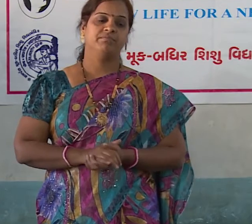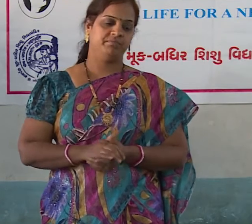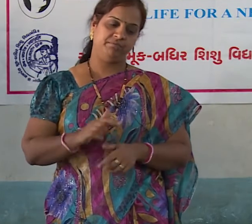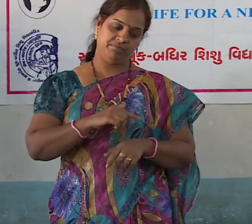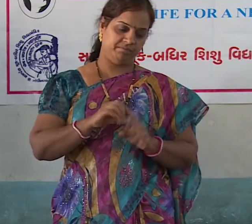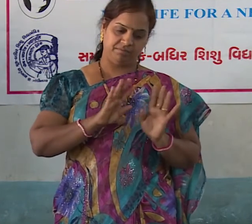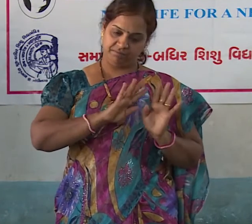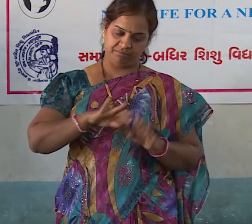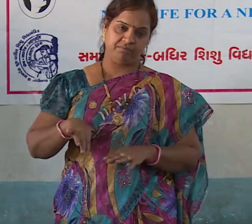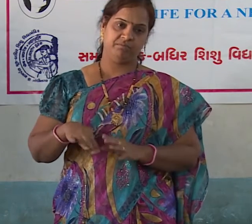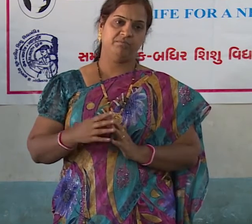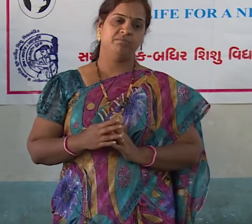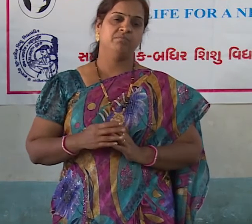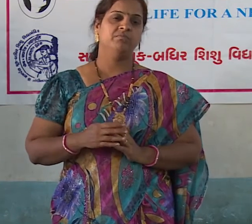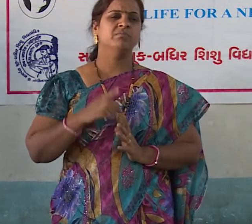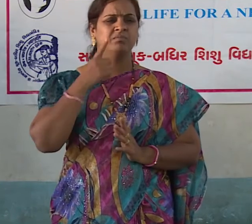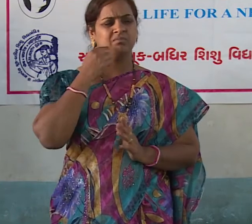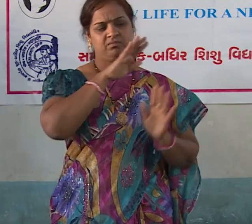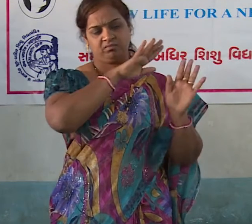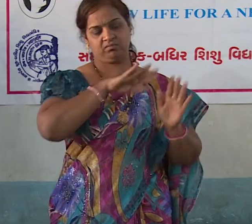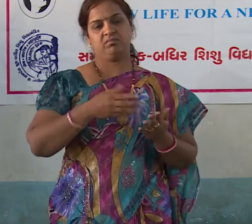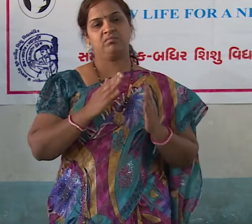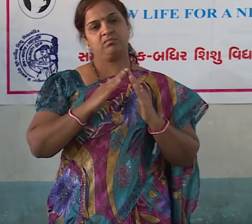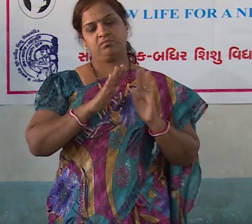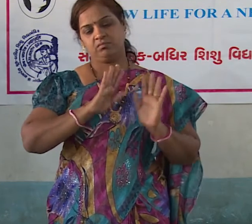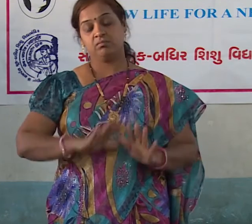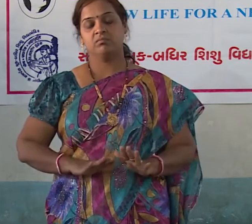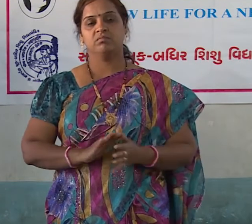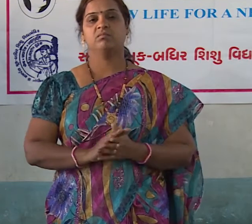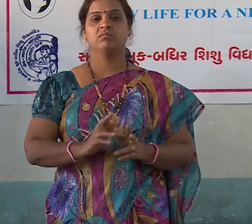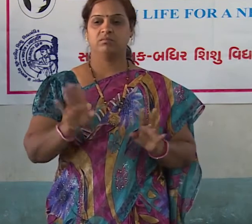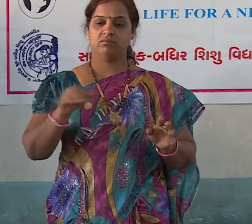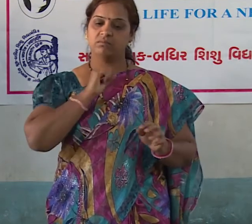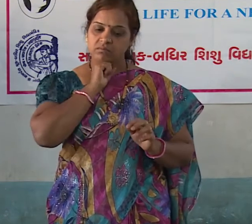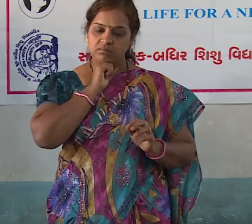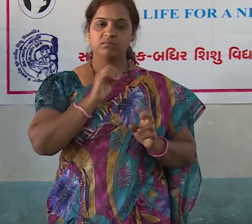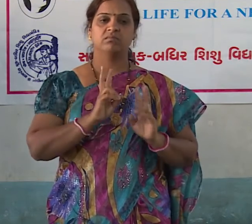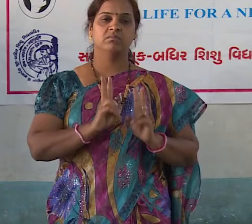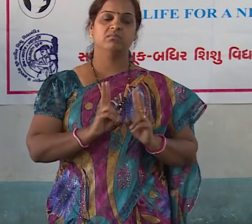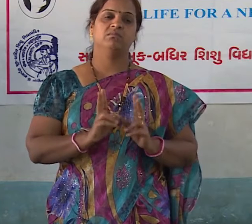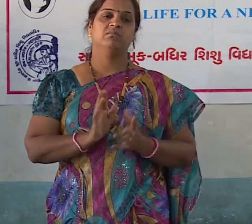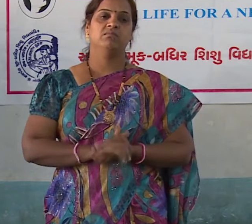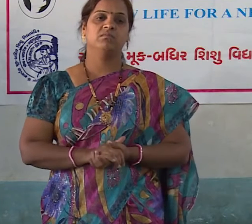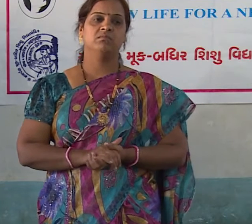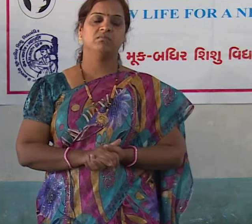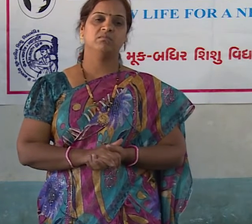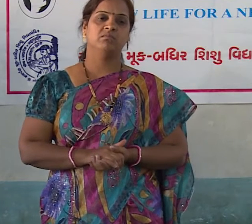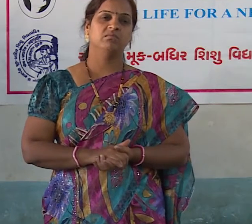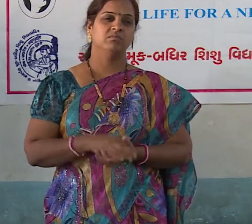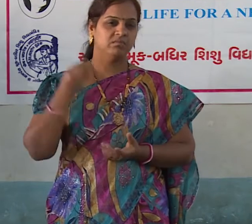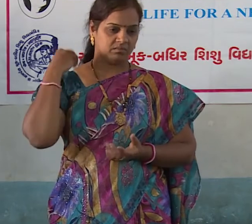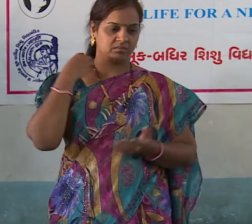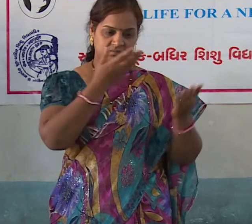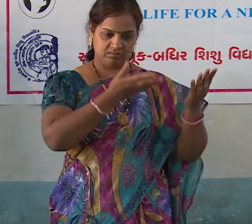उसने, वो घर में पहुंच गया। बेल करता है जाकर के, तो उधर से उसका नौकर आता है,